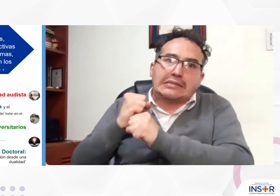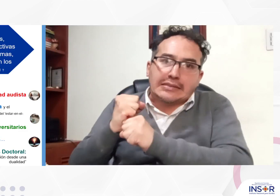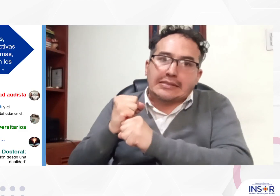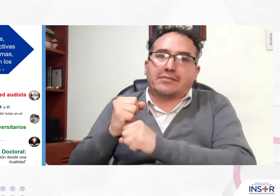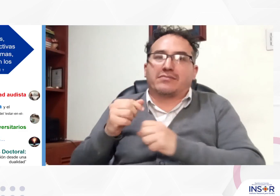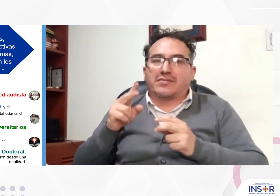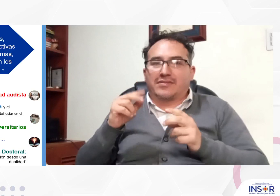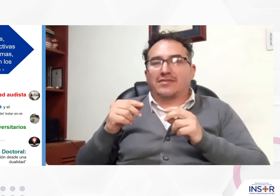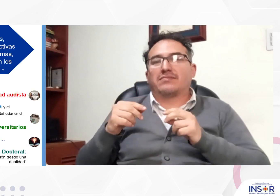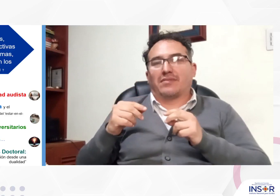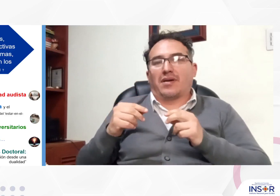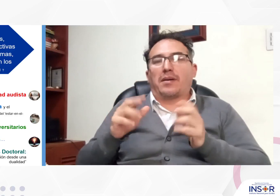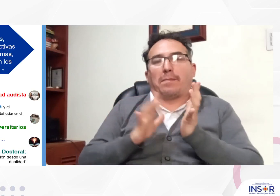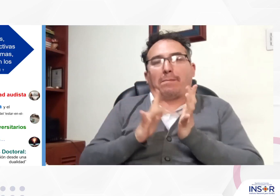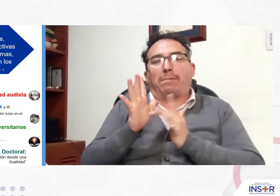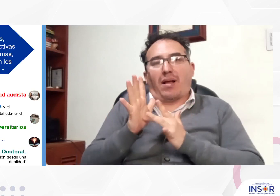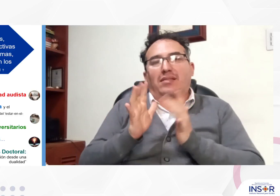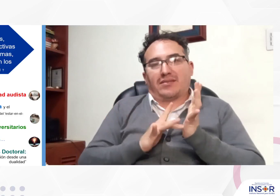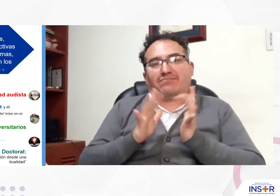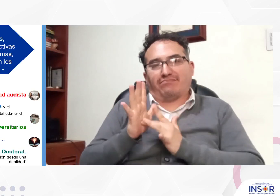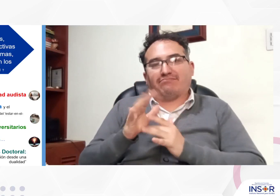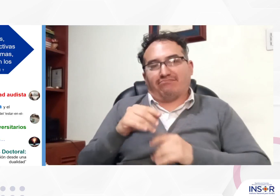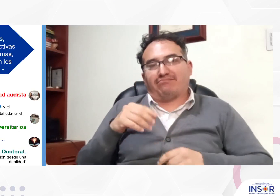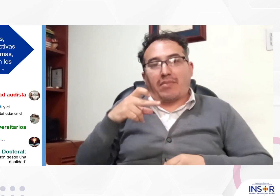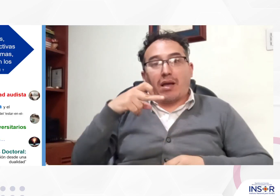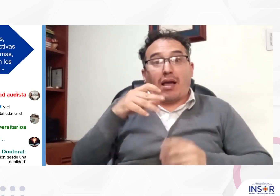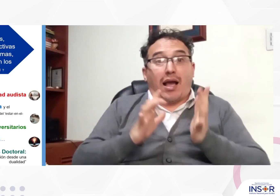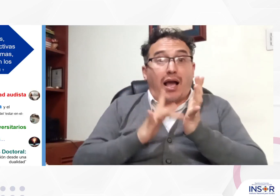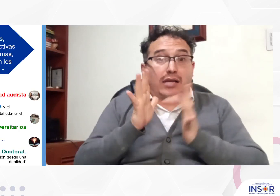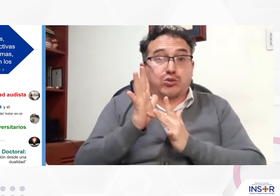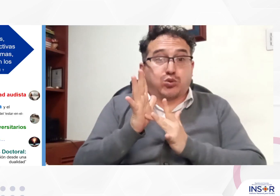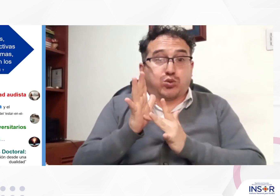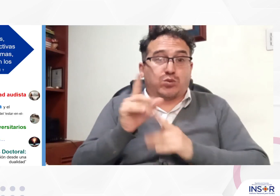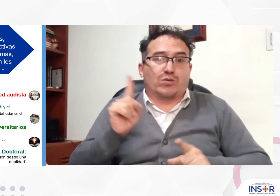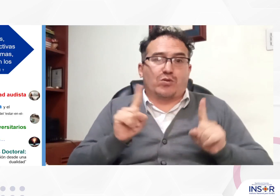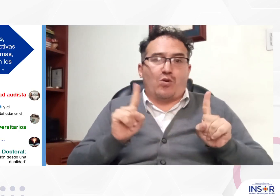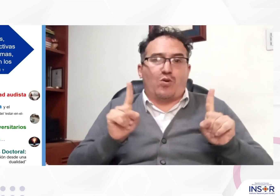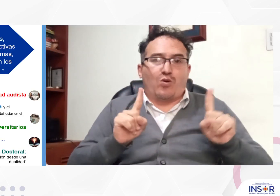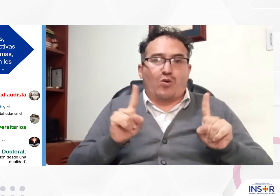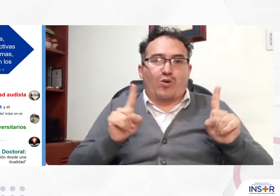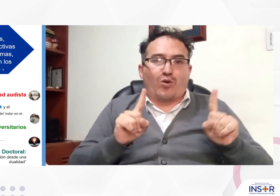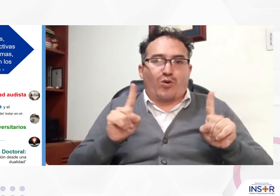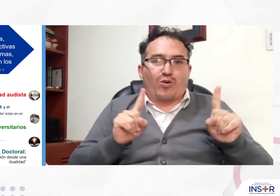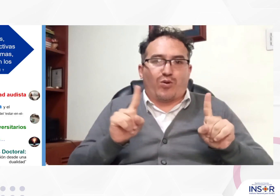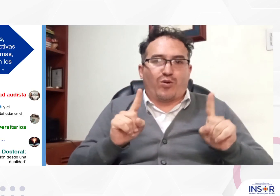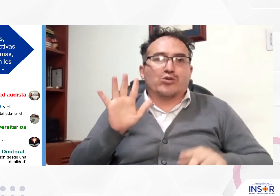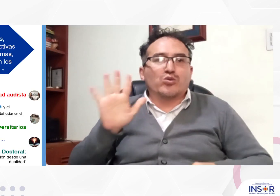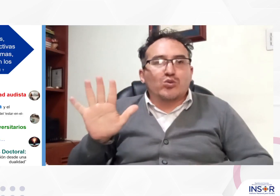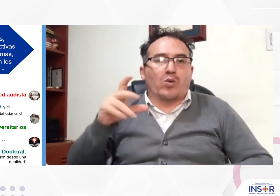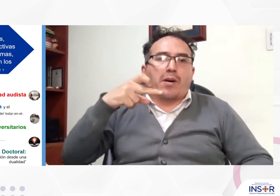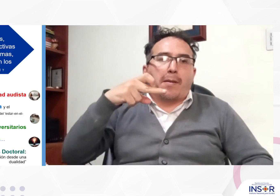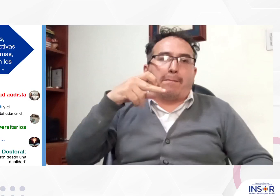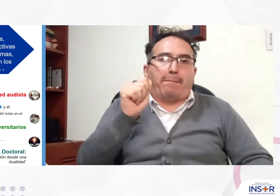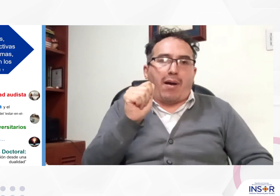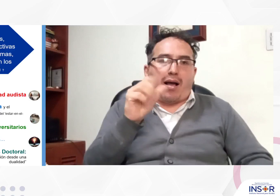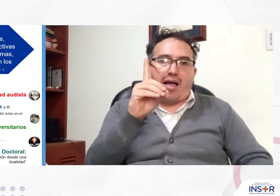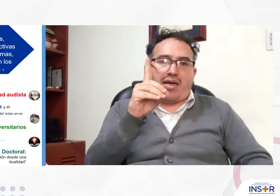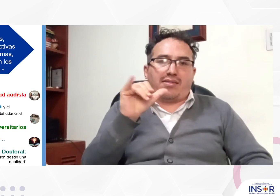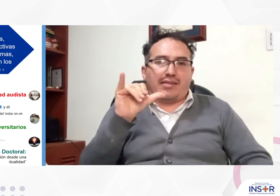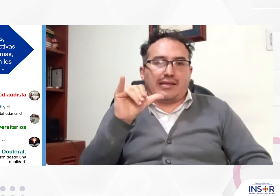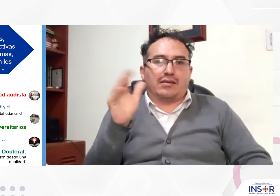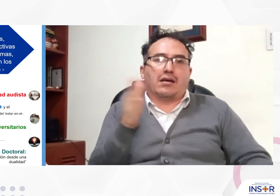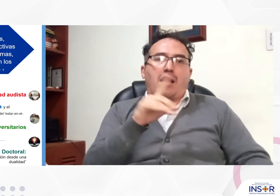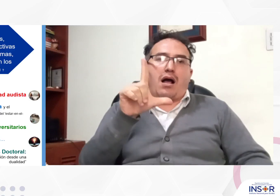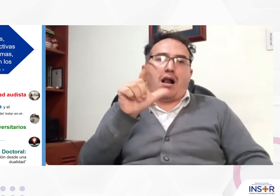también. Y pues me atrapó también poder tener esa posibilidad con un autor muy reconocido que es Paddy Ladd. Paddy